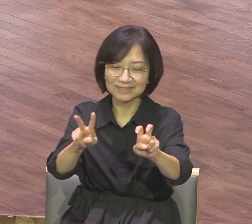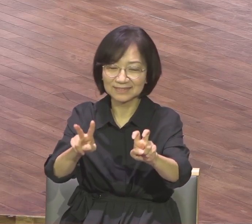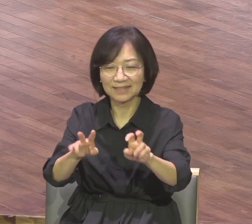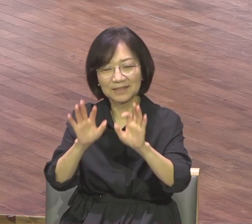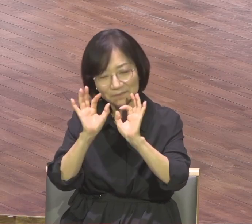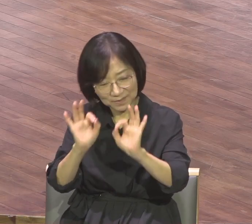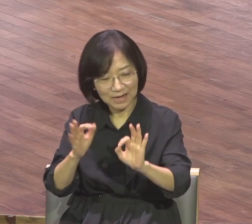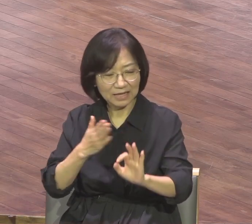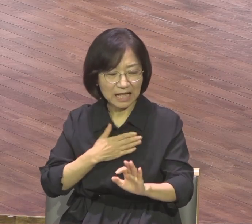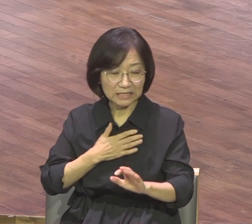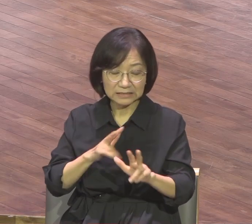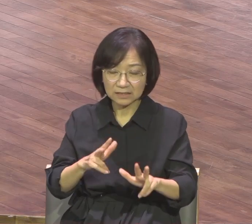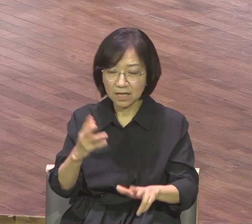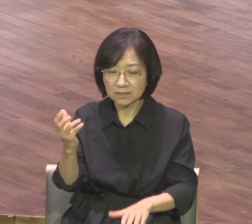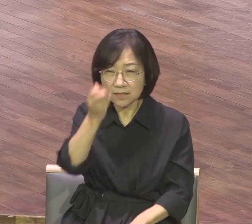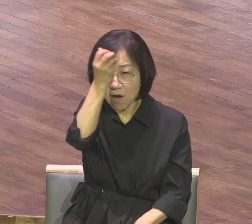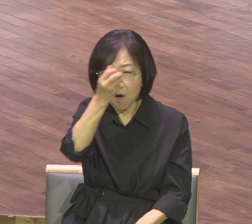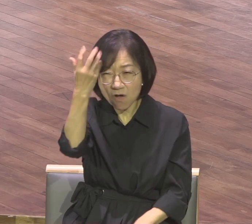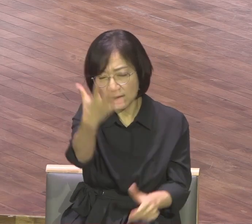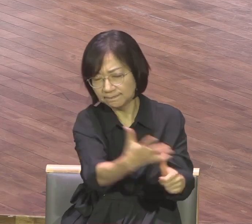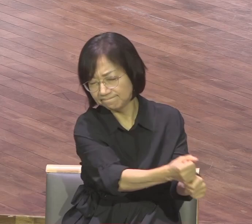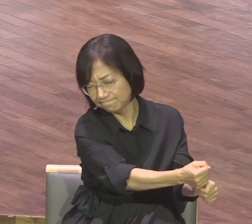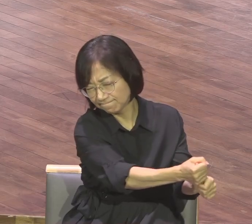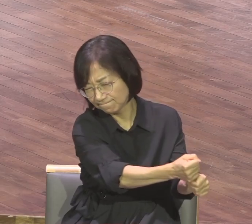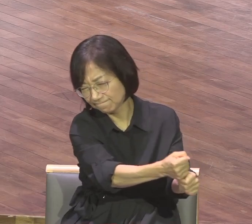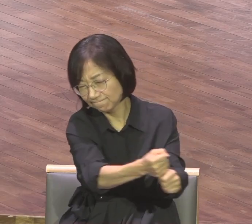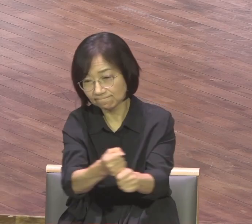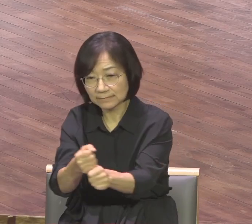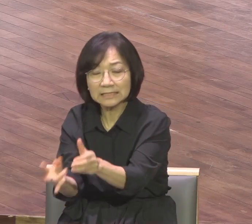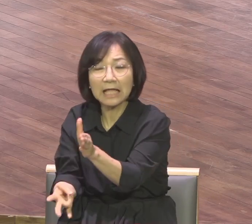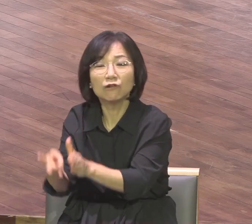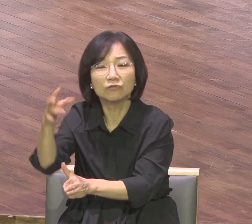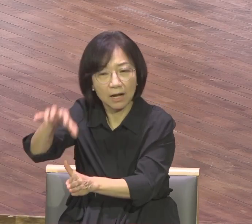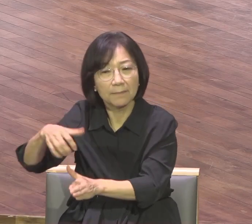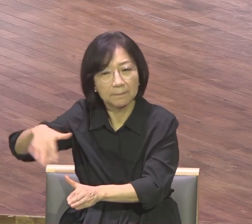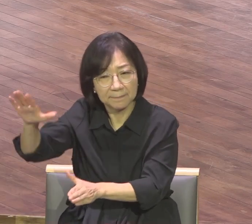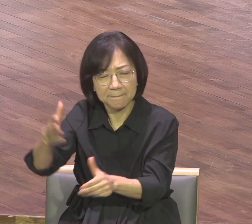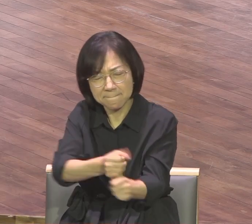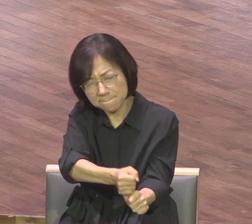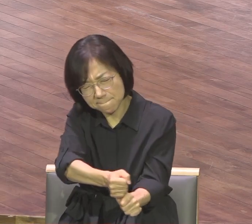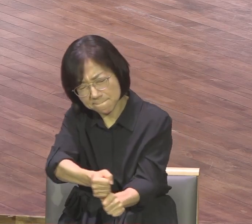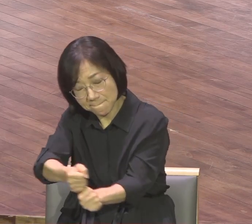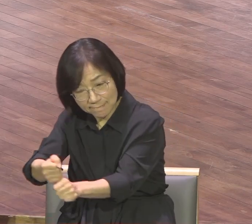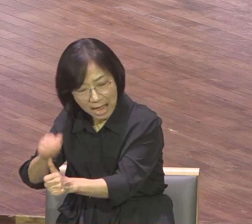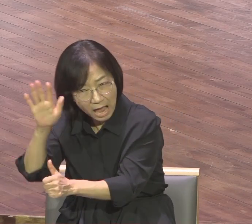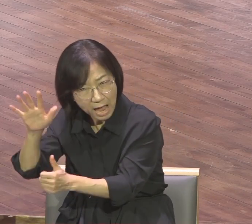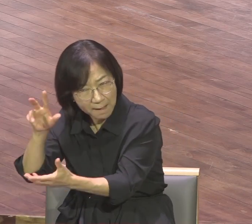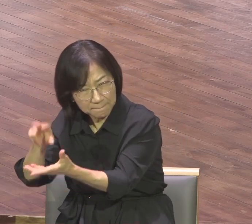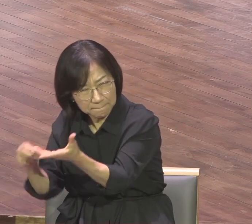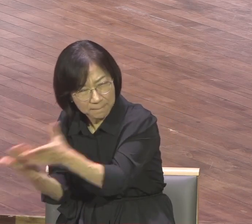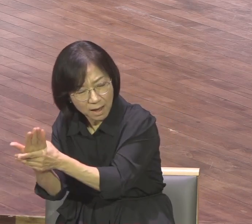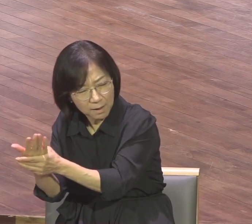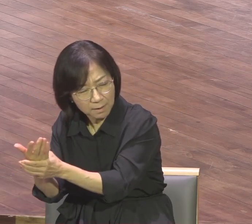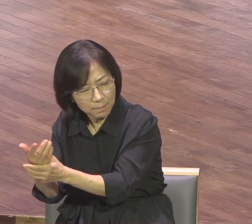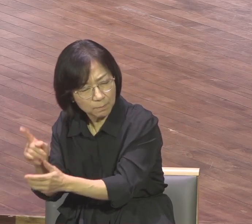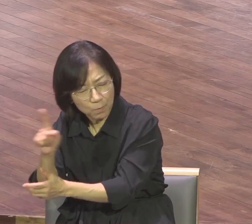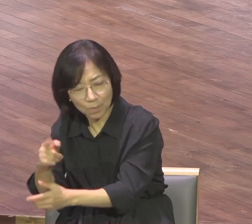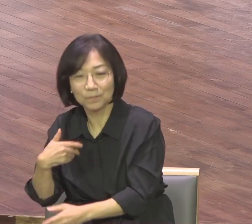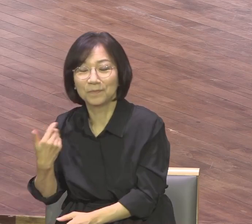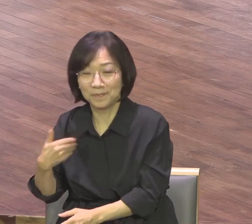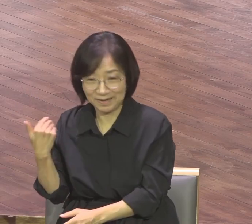나는 성령에 매여 예루살렘으로 가는데 거기서 무슨 일을 당할지 알지 못하노라. 오직 성령이 각 성에서